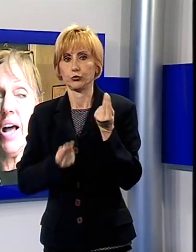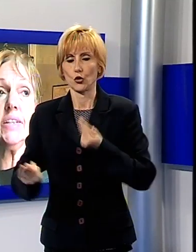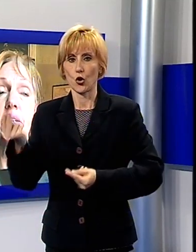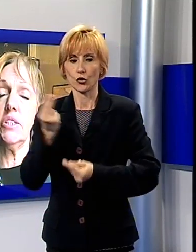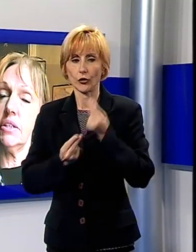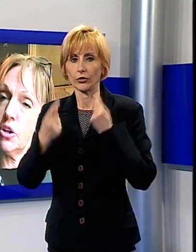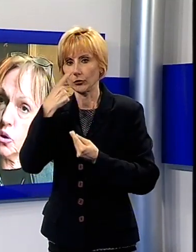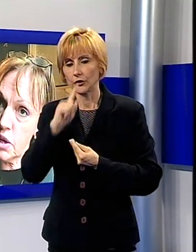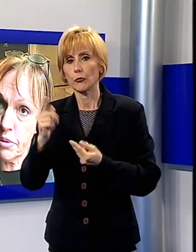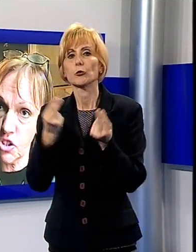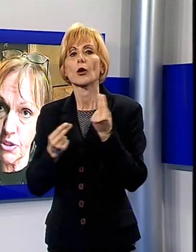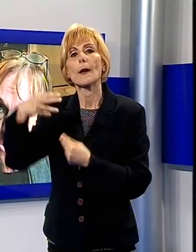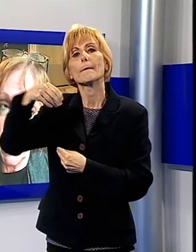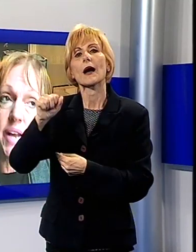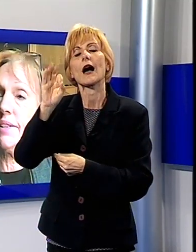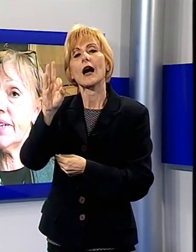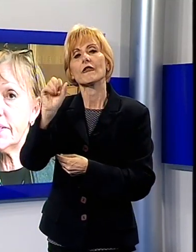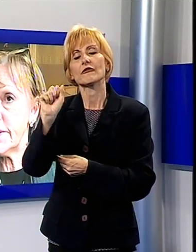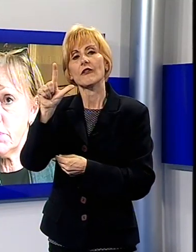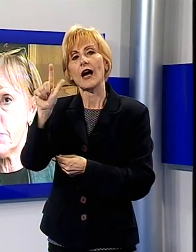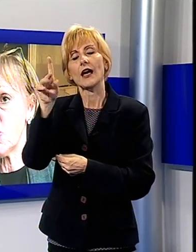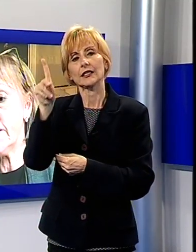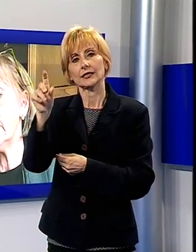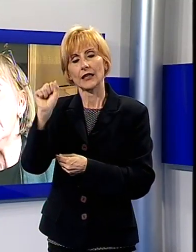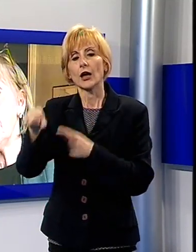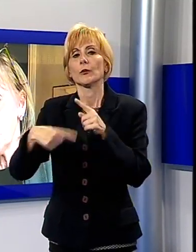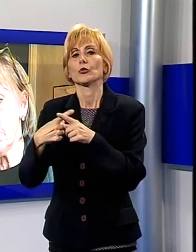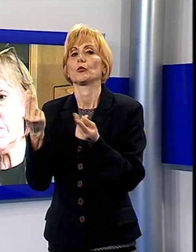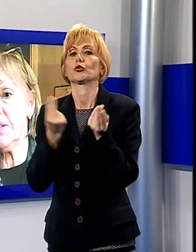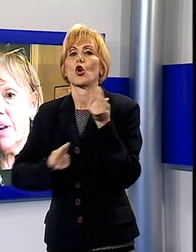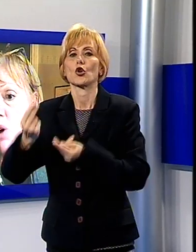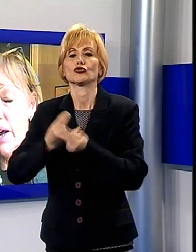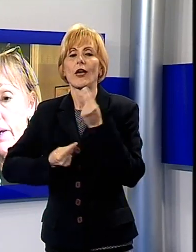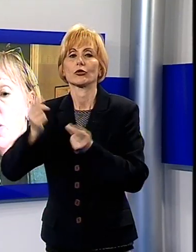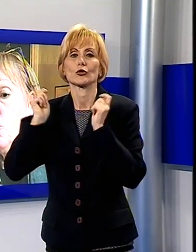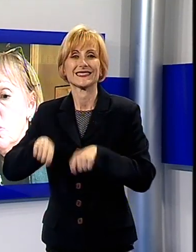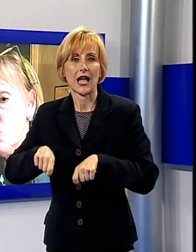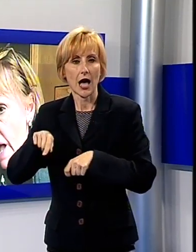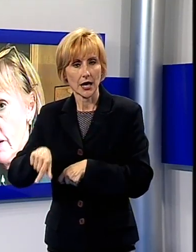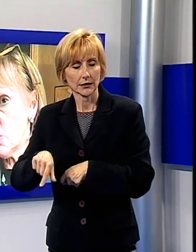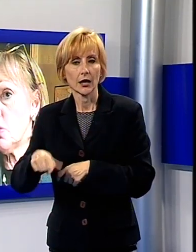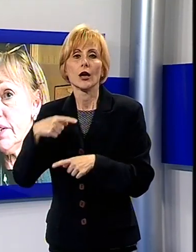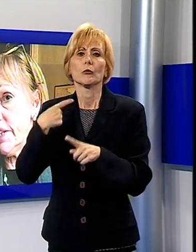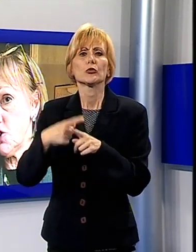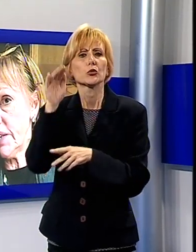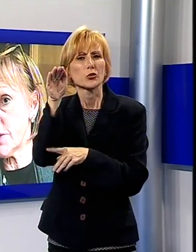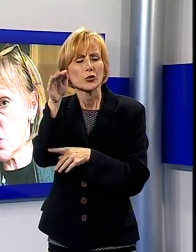Mafalda, ricordo il progetto Start, tantissimi progetti. Prossimamente faremo anche un tavolo con i dirigenti